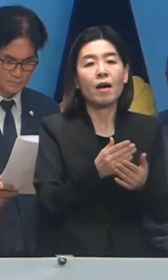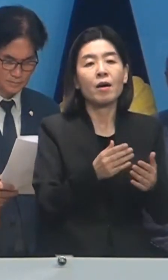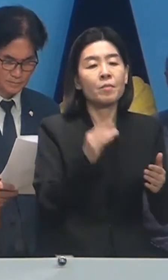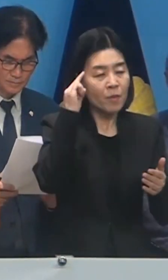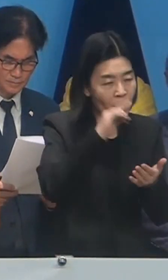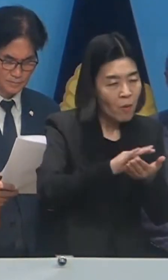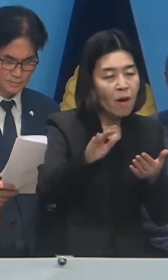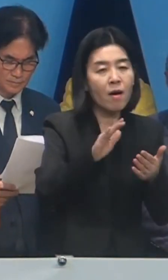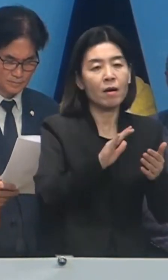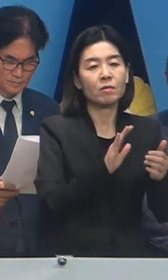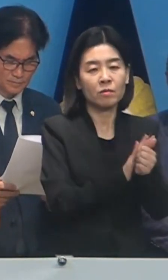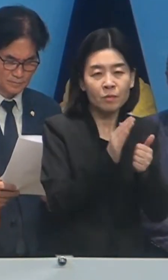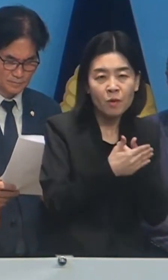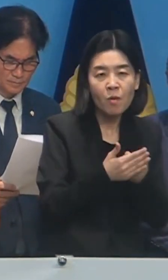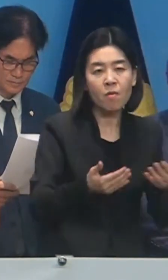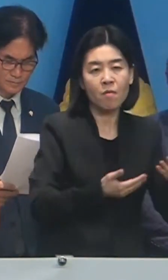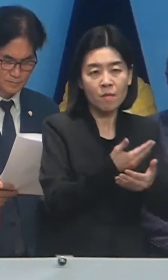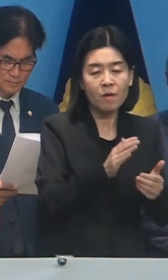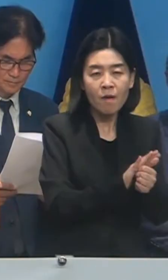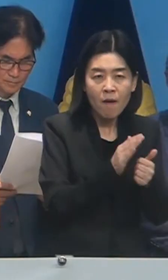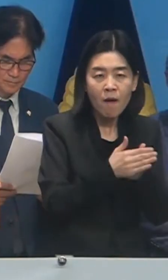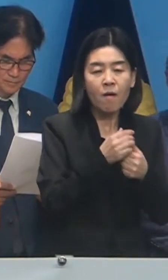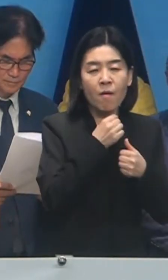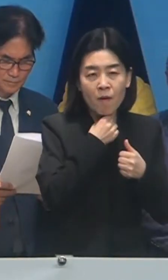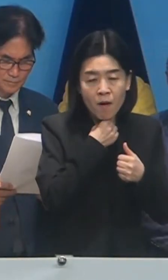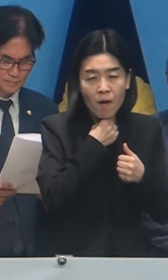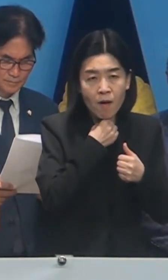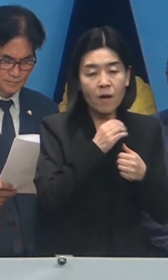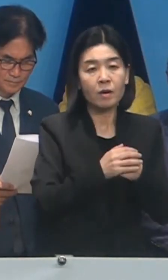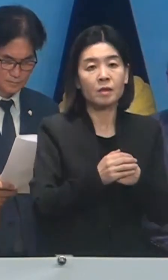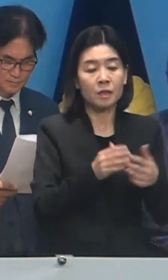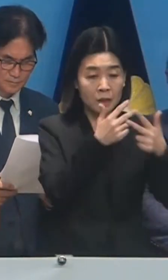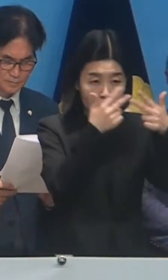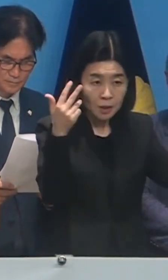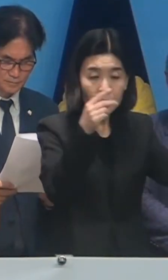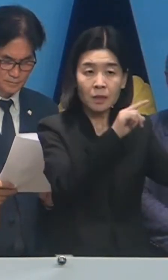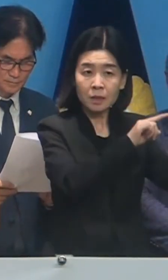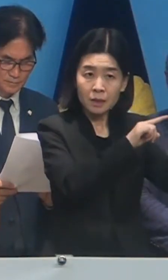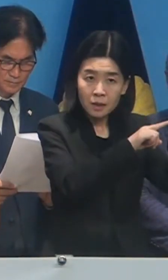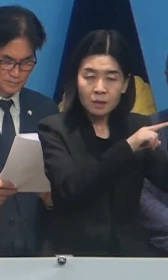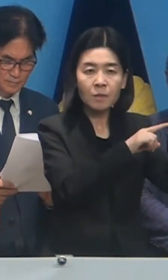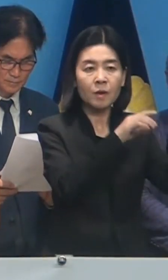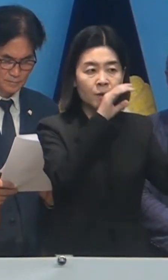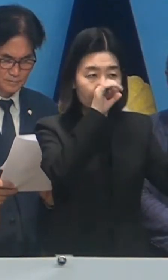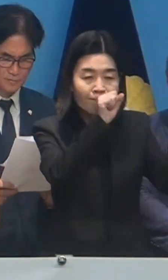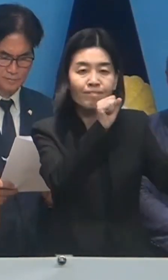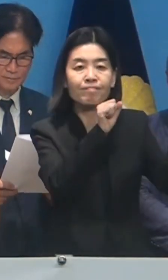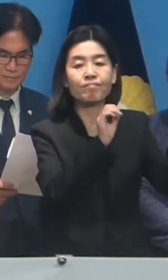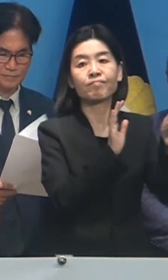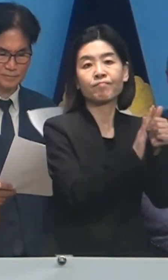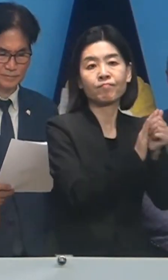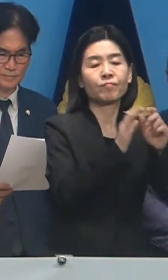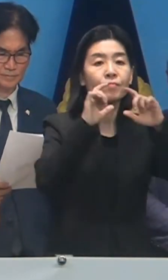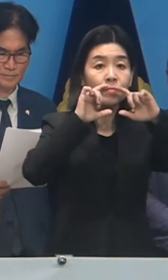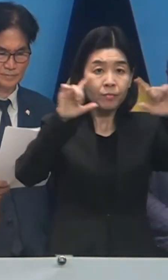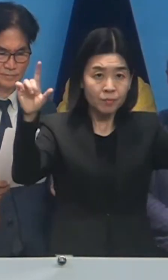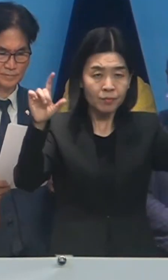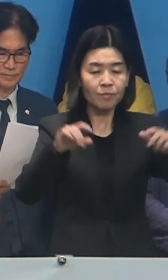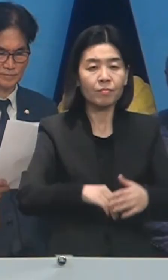남북교류 협력의 획기적인 큰 그림을 기대하며 이재명 후보에 대한 지지를